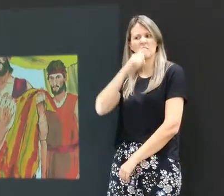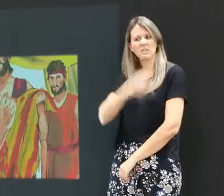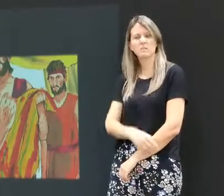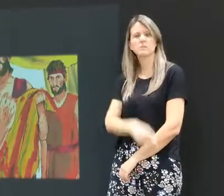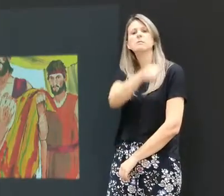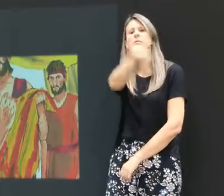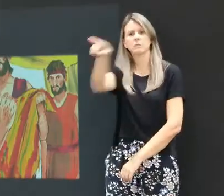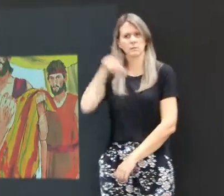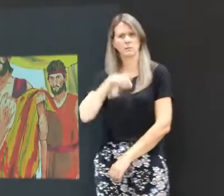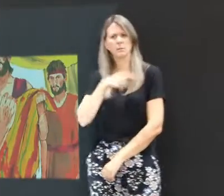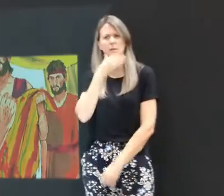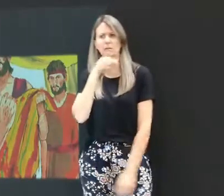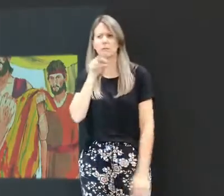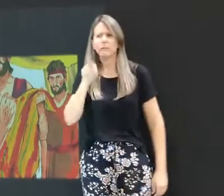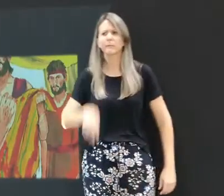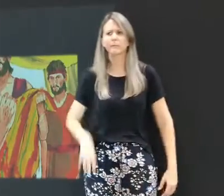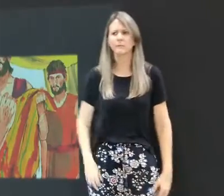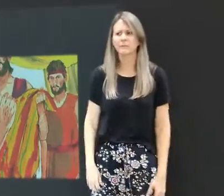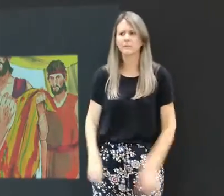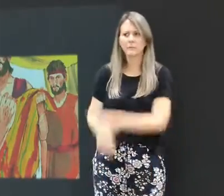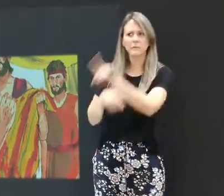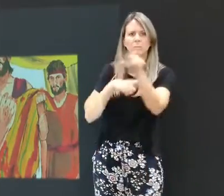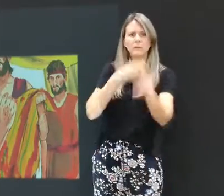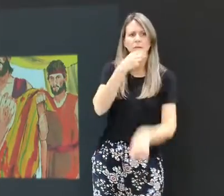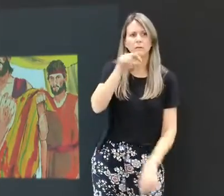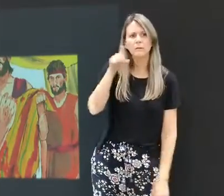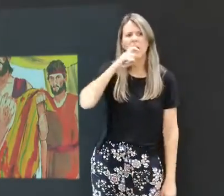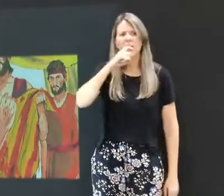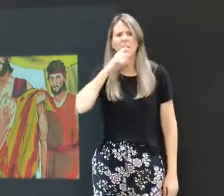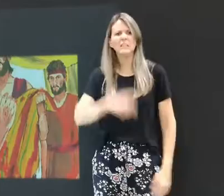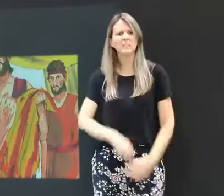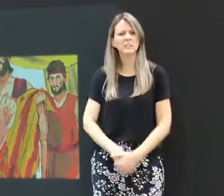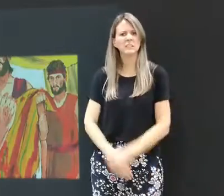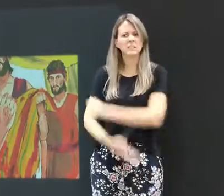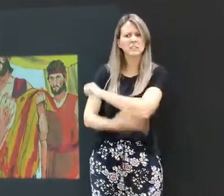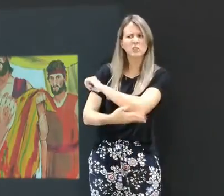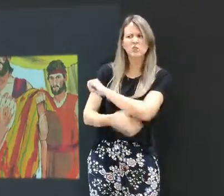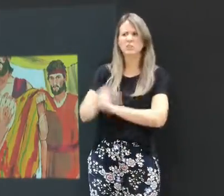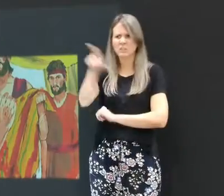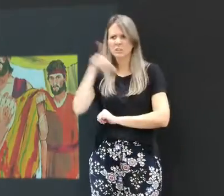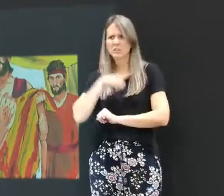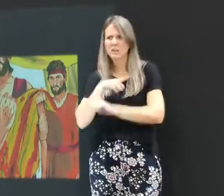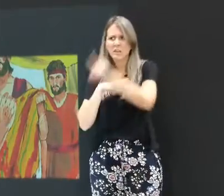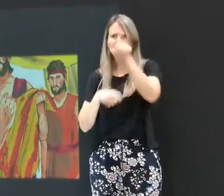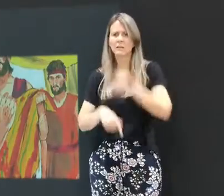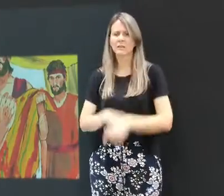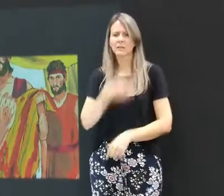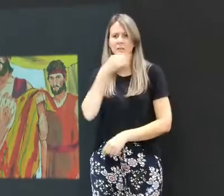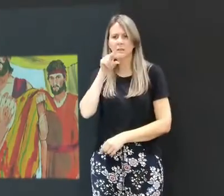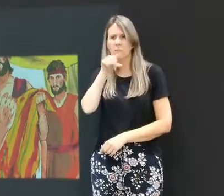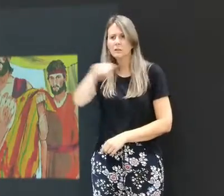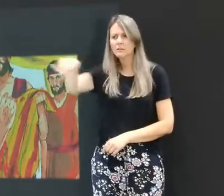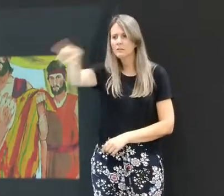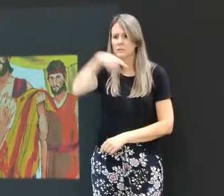né? Ciumentos, invejosos. Pergunta, você tem ciúmes? Você tem ciúmes do seu irmão? Você tem inveja do teu irmão?